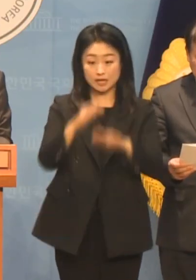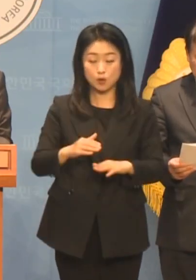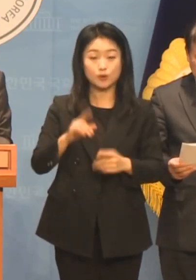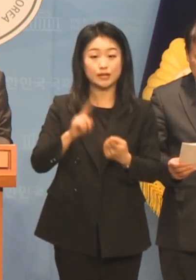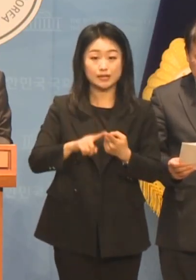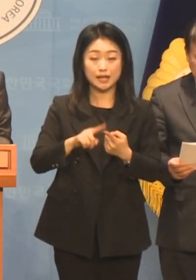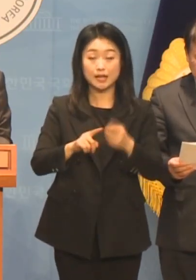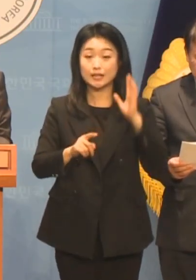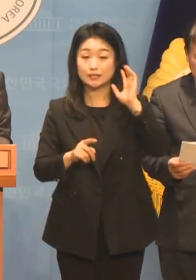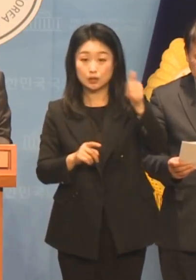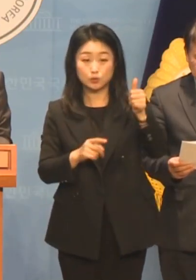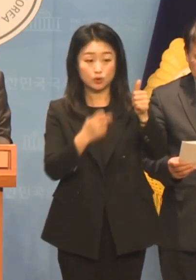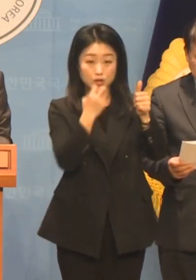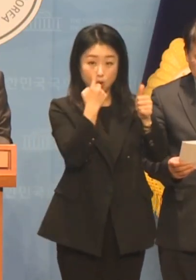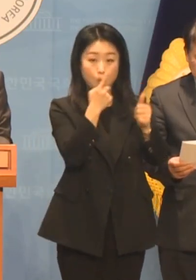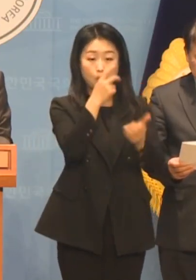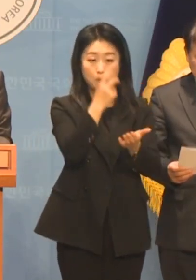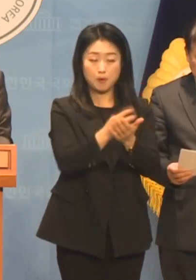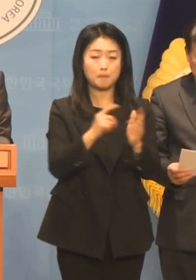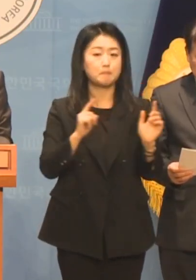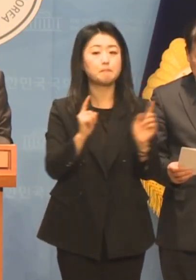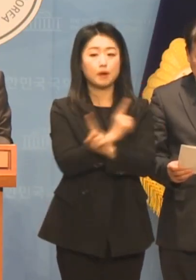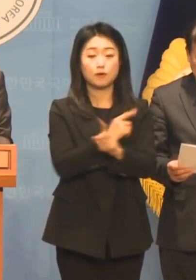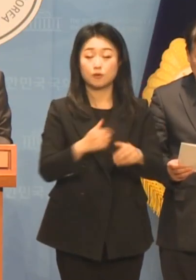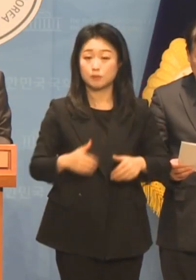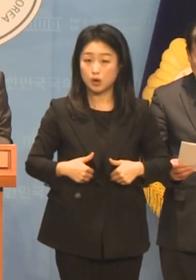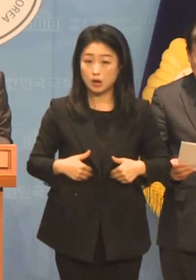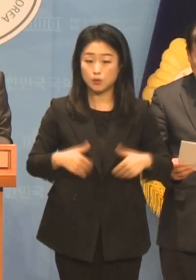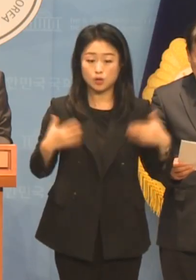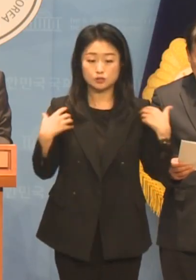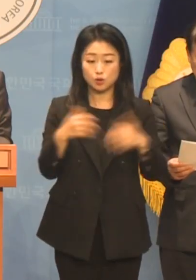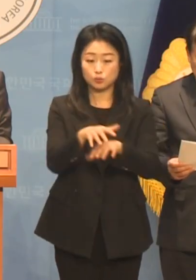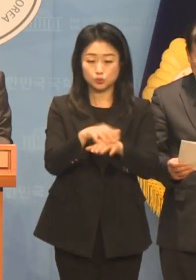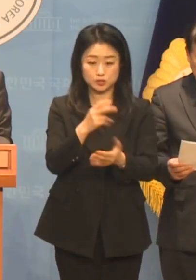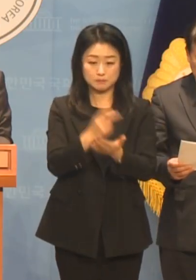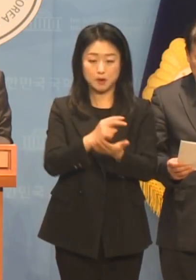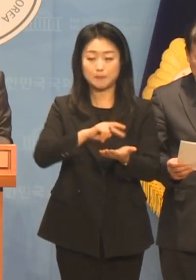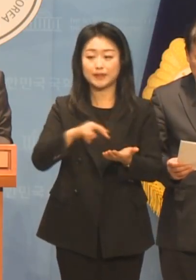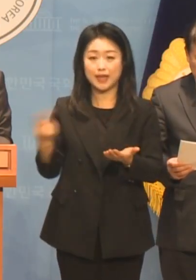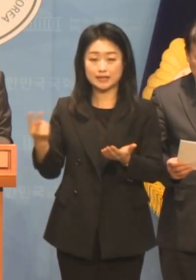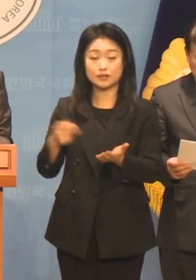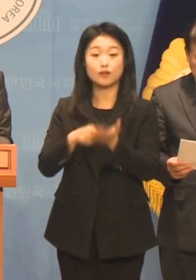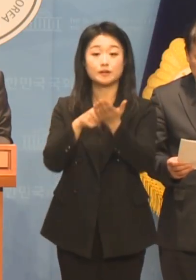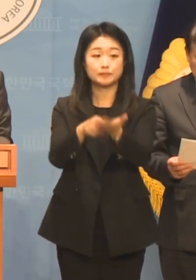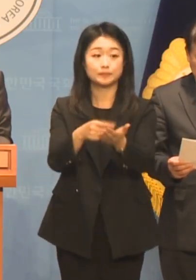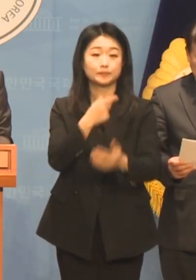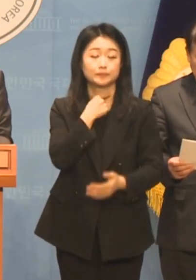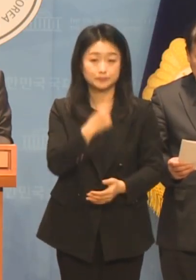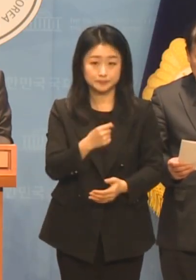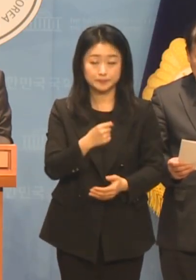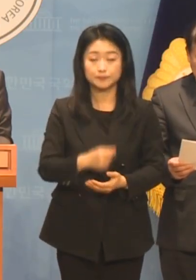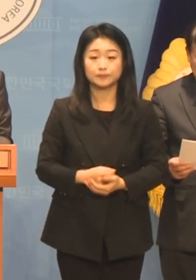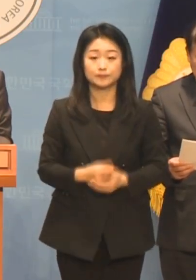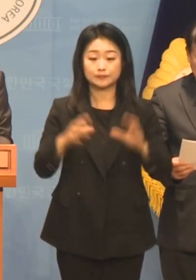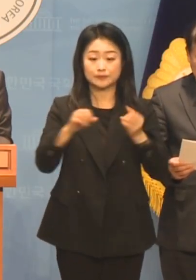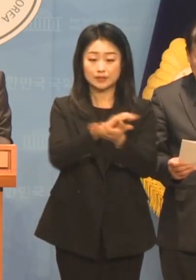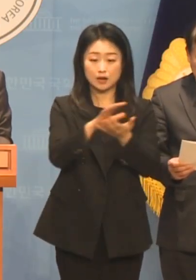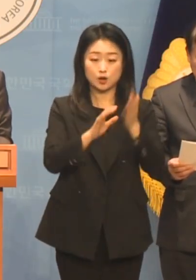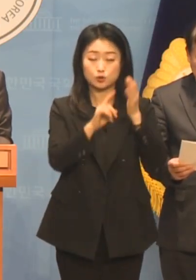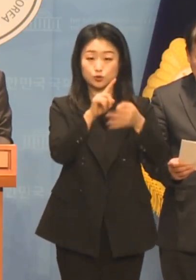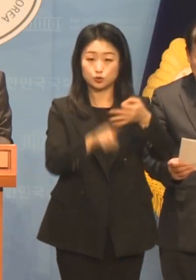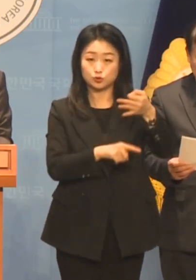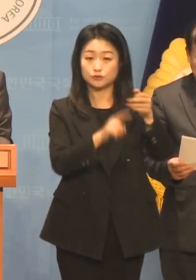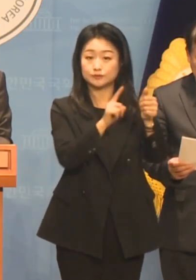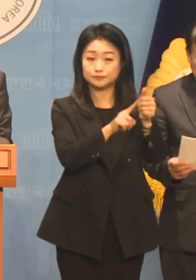대통령 등의 경호에 관한 법률과 정부조직법 개정안을 발의하고자 합니다. 내란 수계